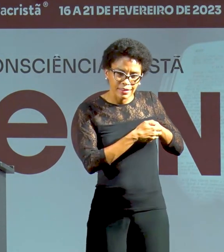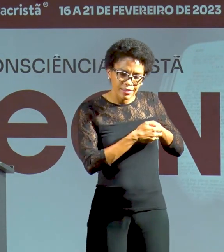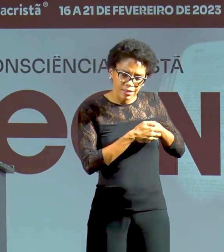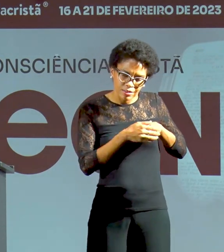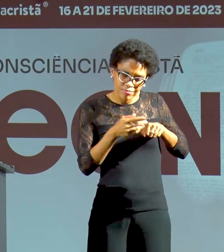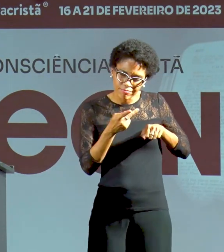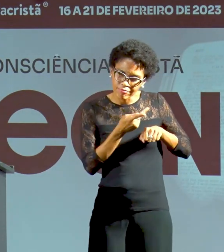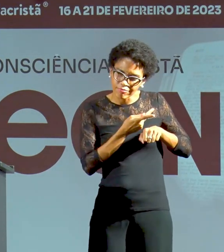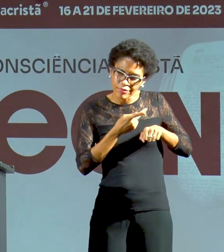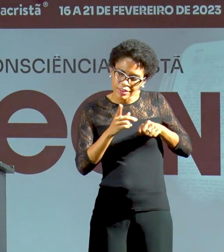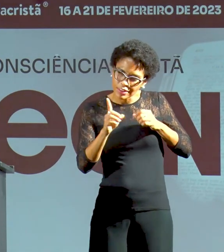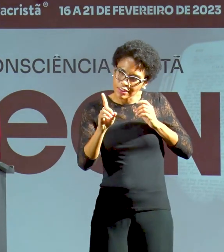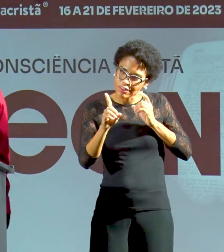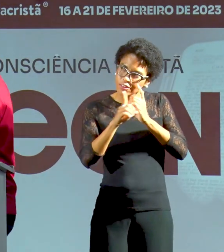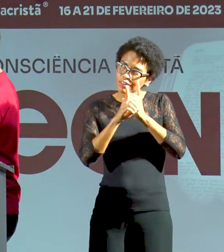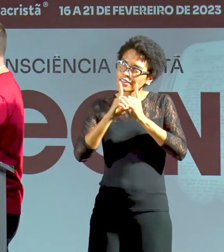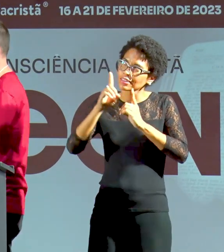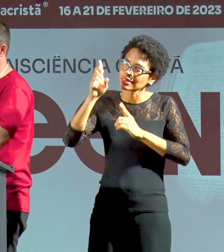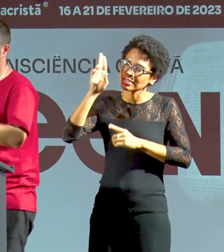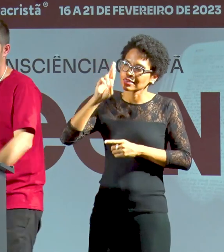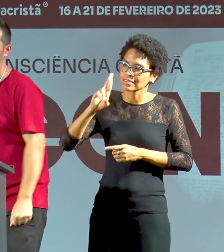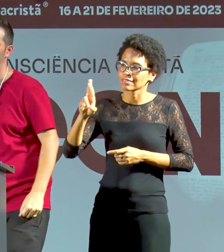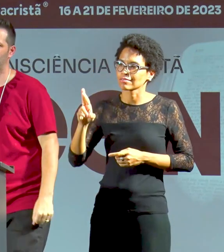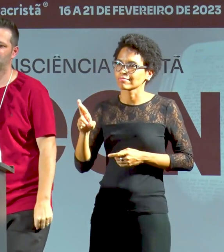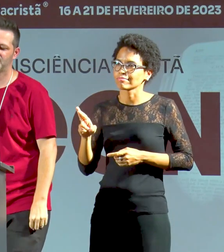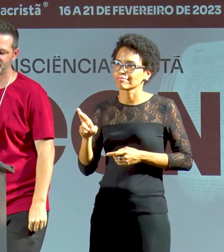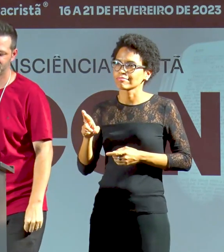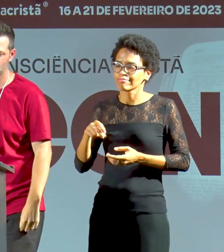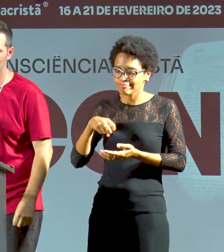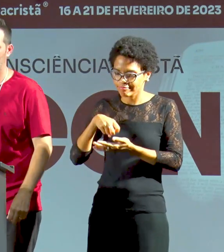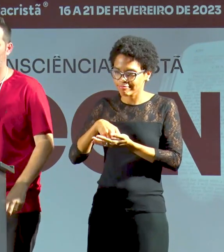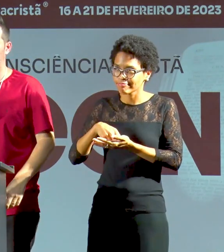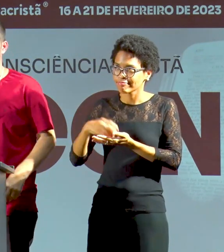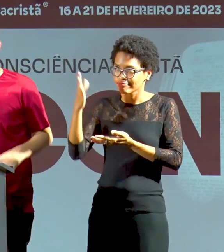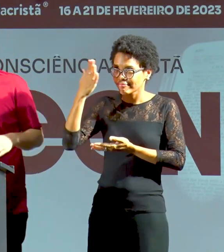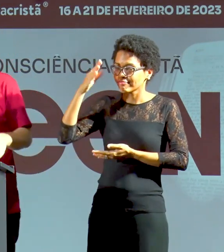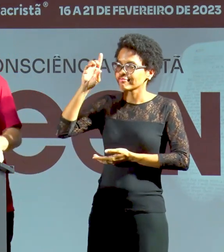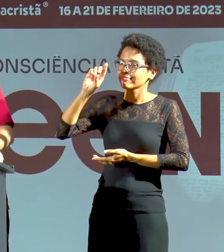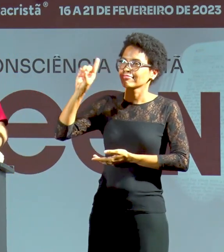se renda a Jesus se renda Jesus